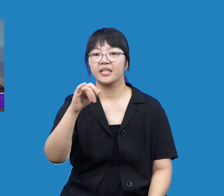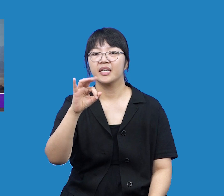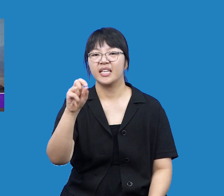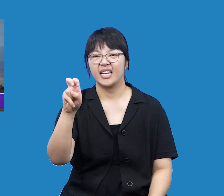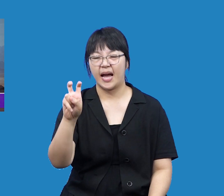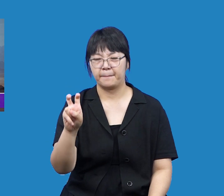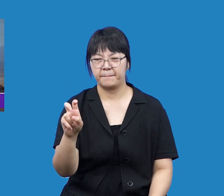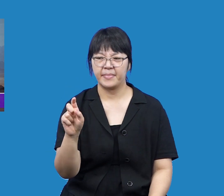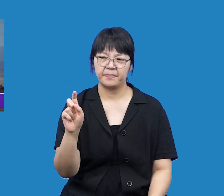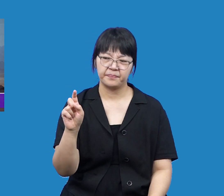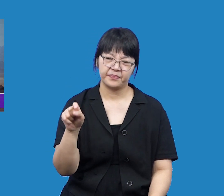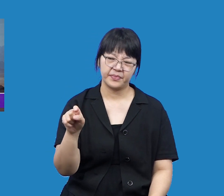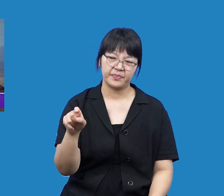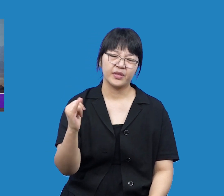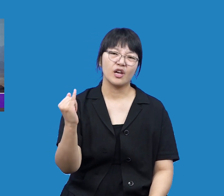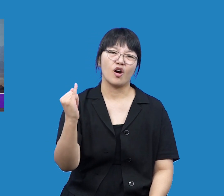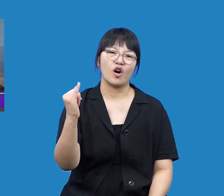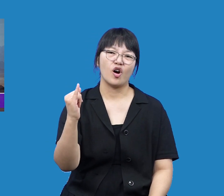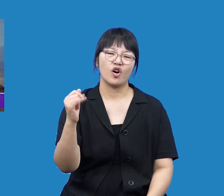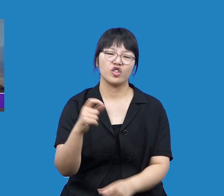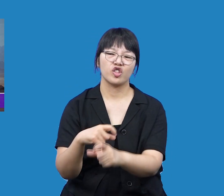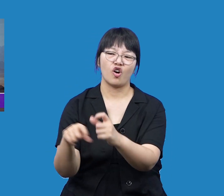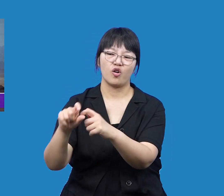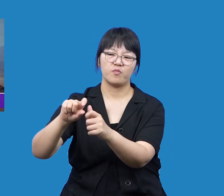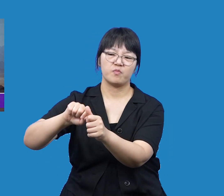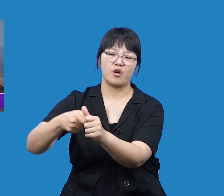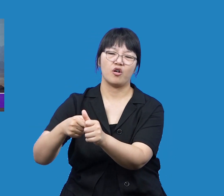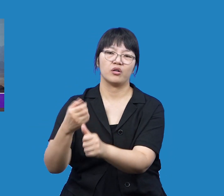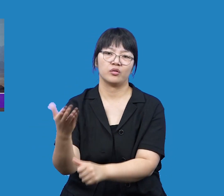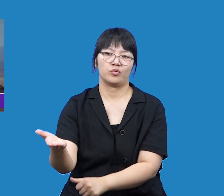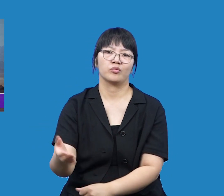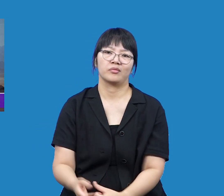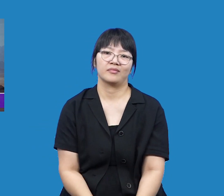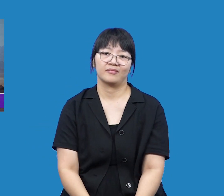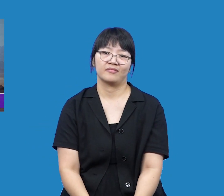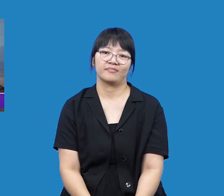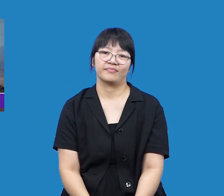중에서 특별히 미리암을 징계하시죠. 아론보다는 미리암을.